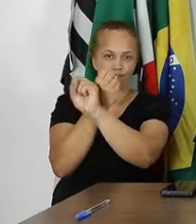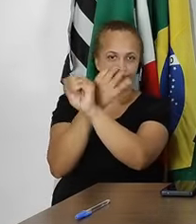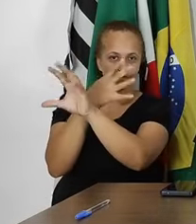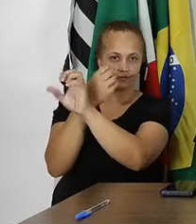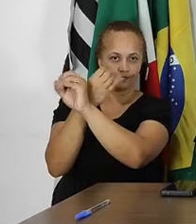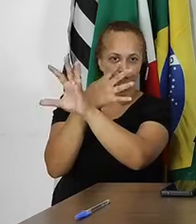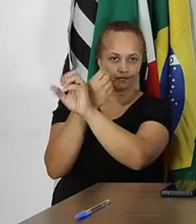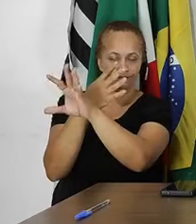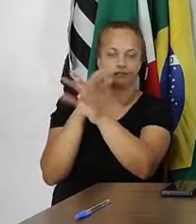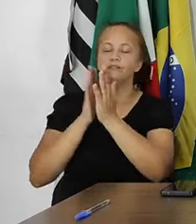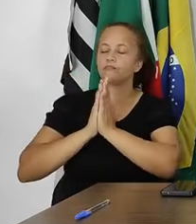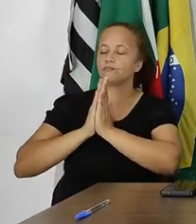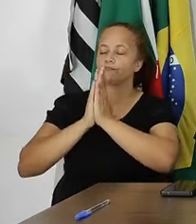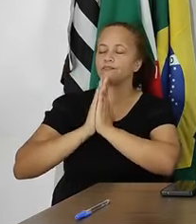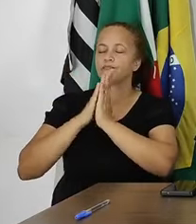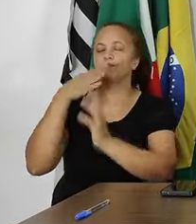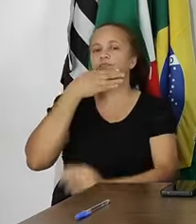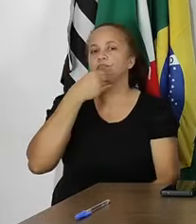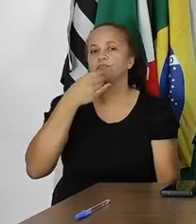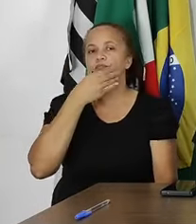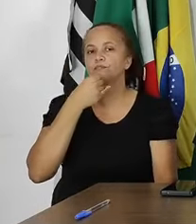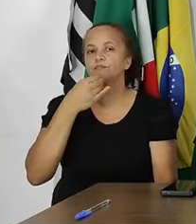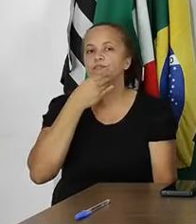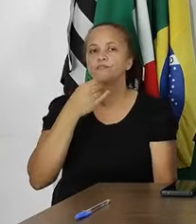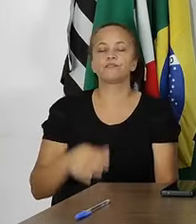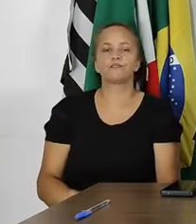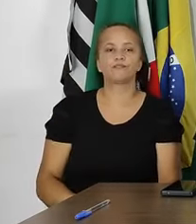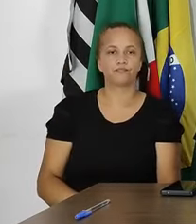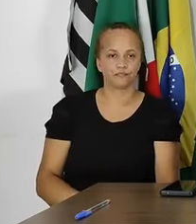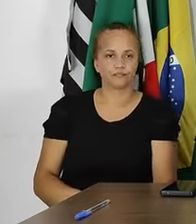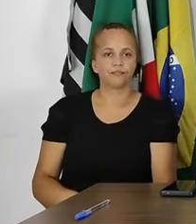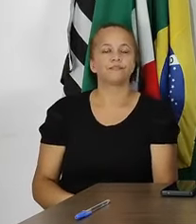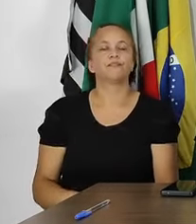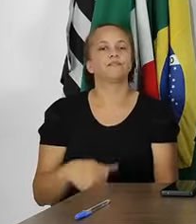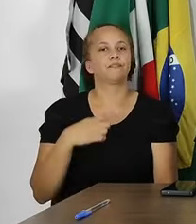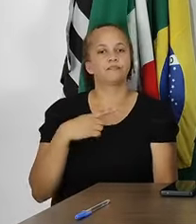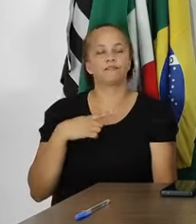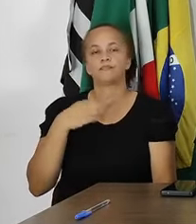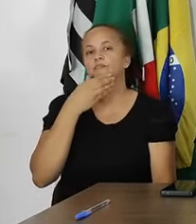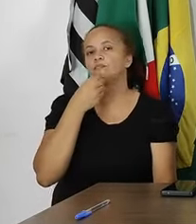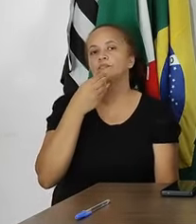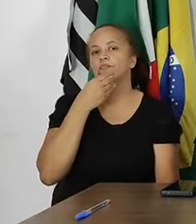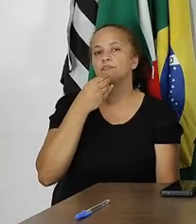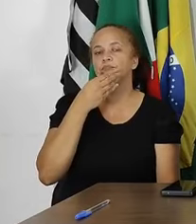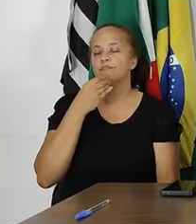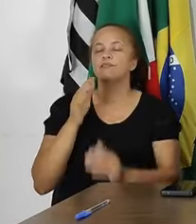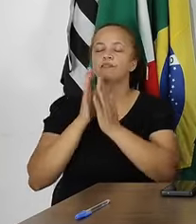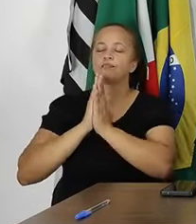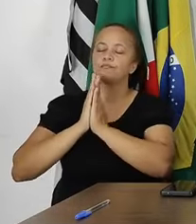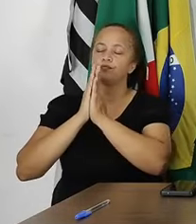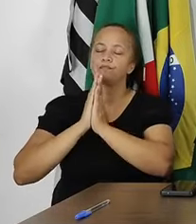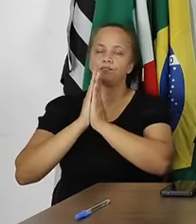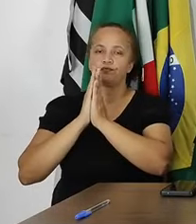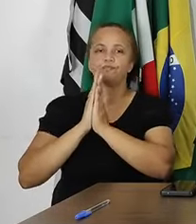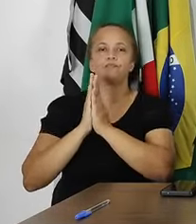com os homens, onde o André e o Eric estão à frente desse grupo. Então, o grupo de